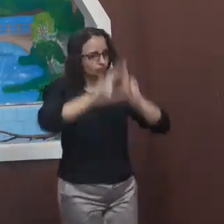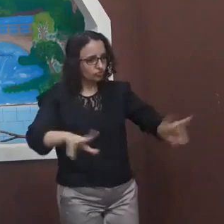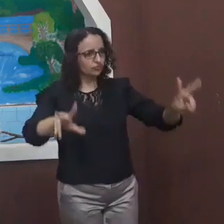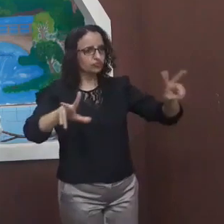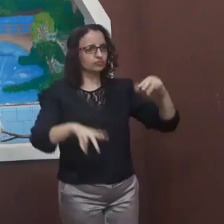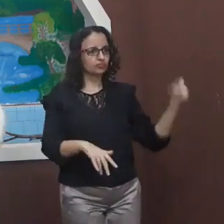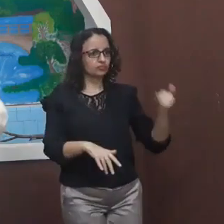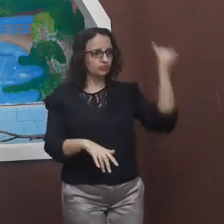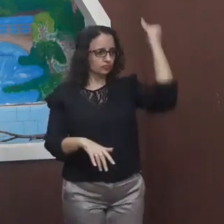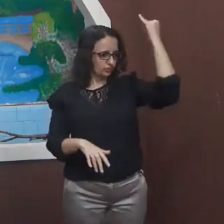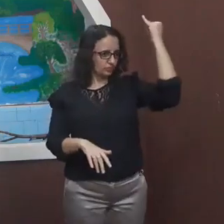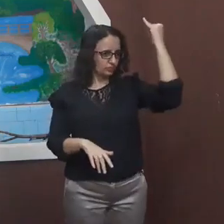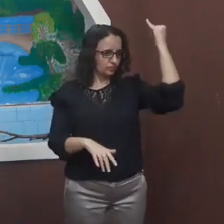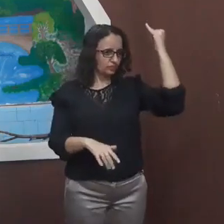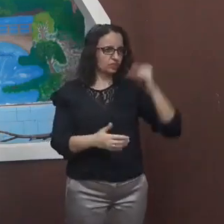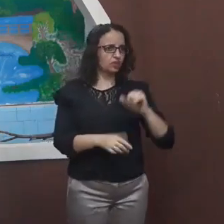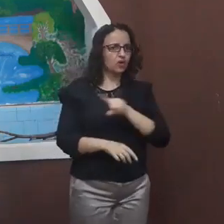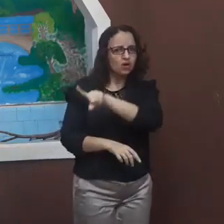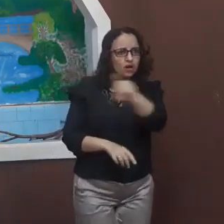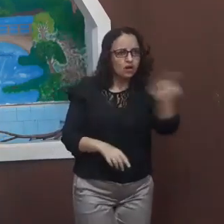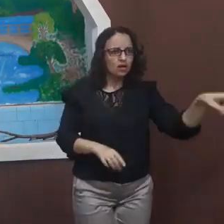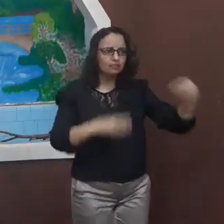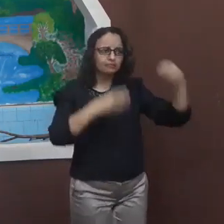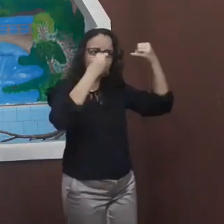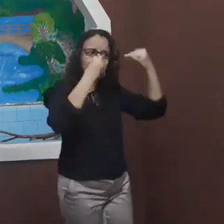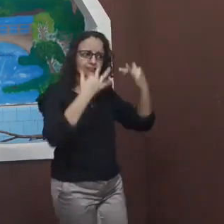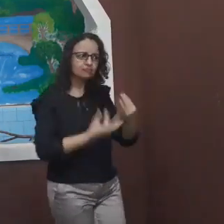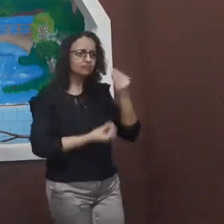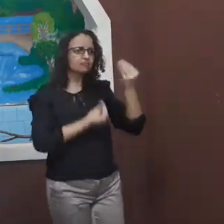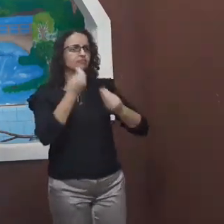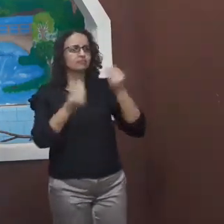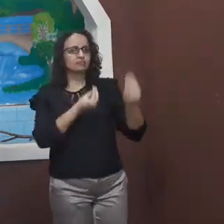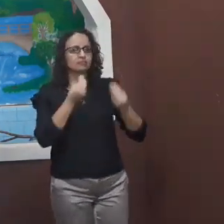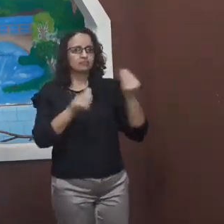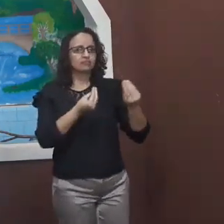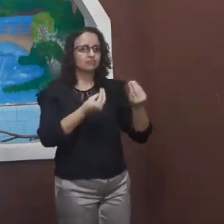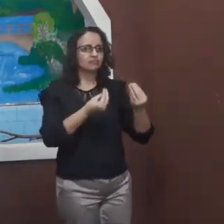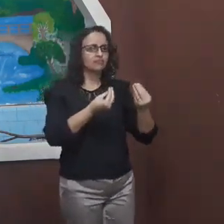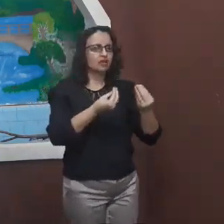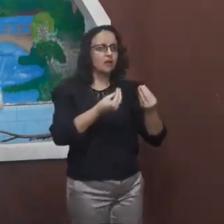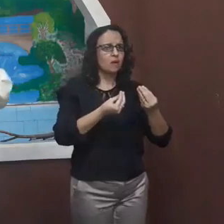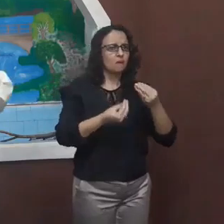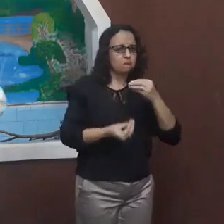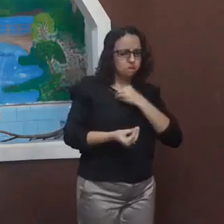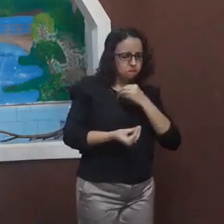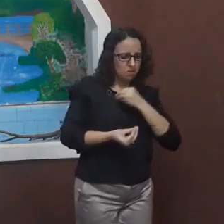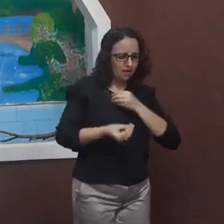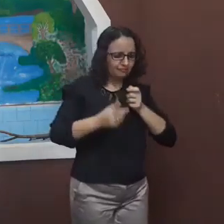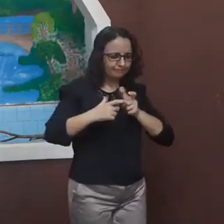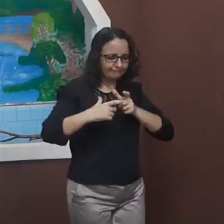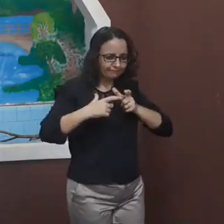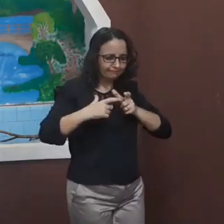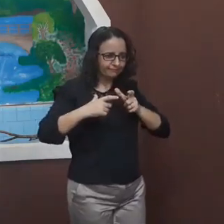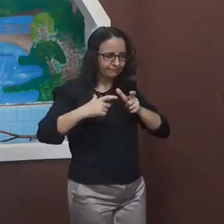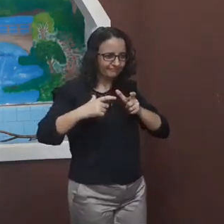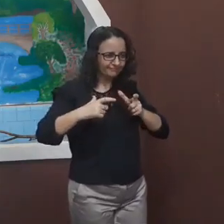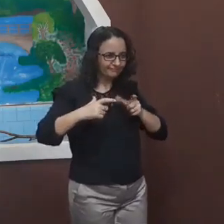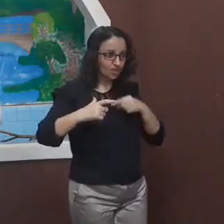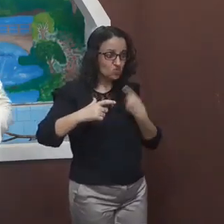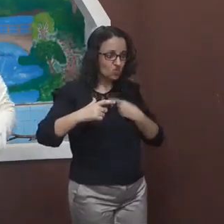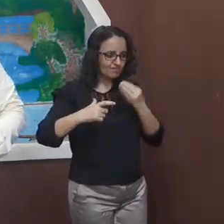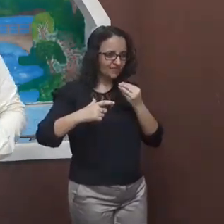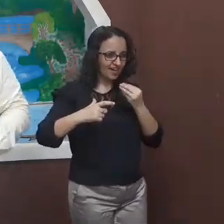do mal interior. O que quer dizer com isso? Que ele vai crescendo, que ele vai se desenvolvendo e vai tirando a nossa energia.